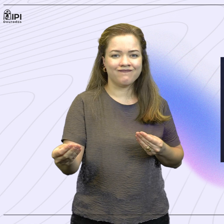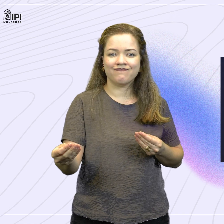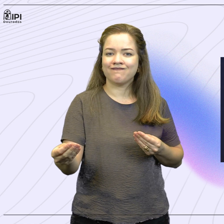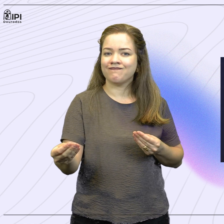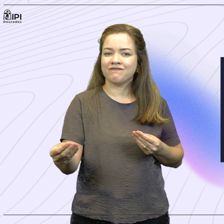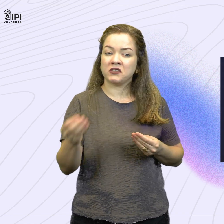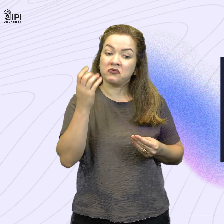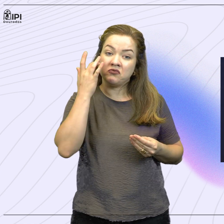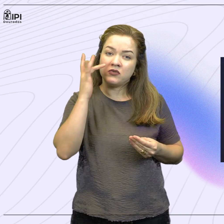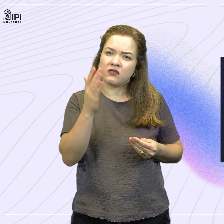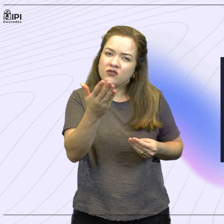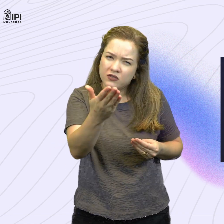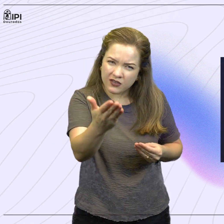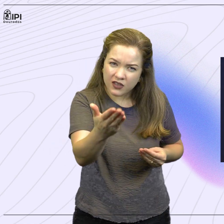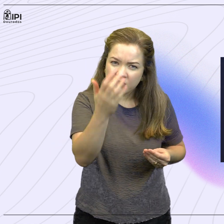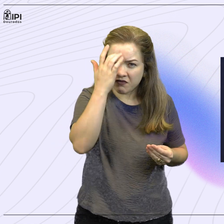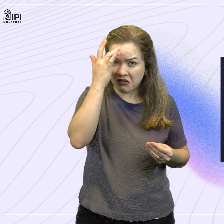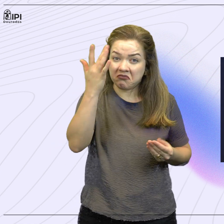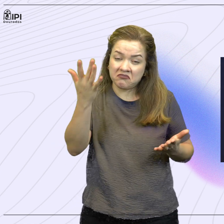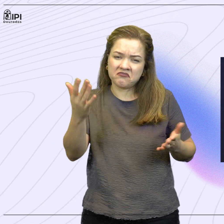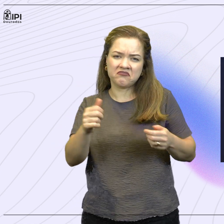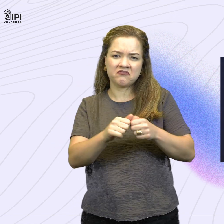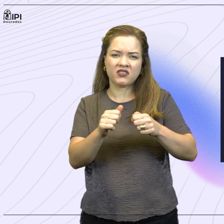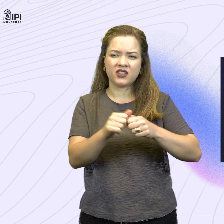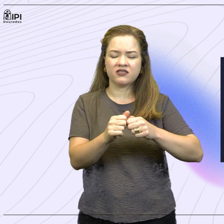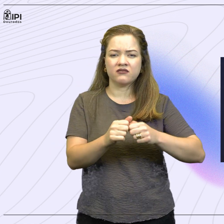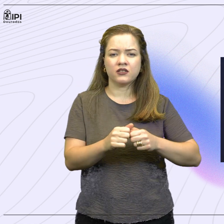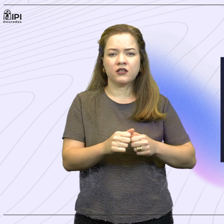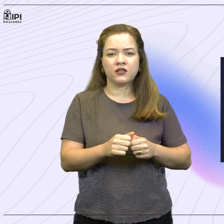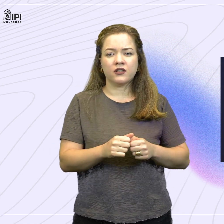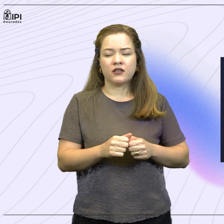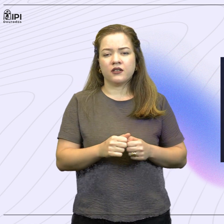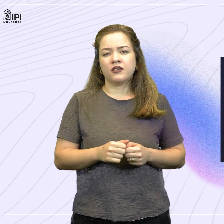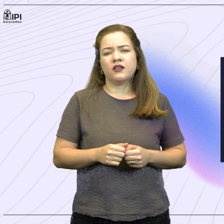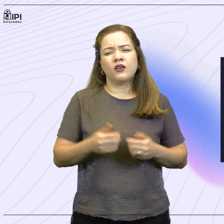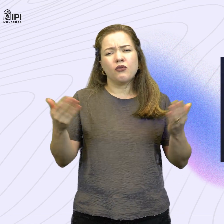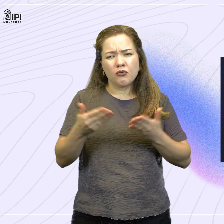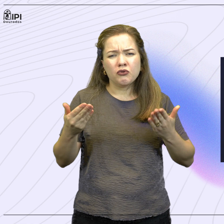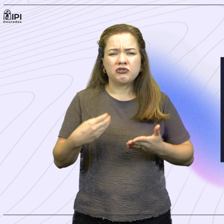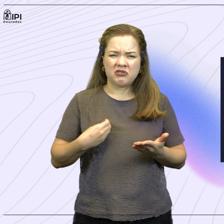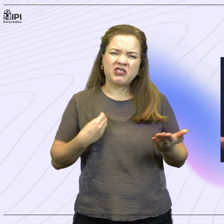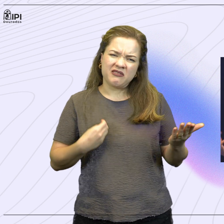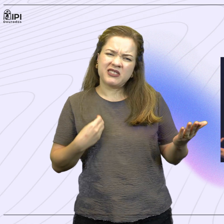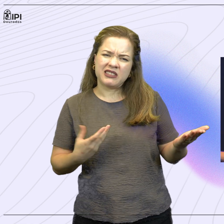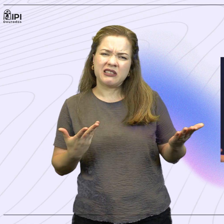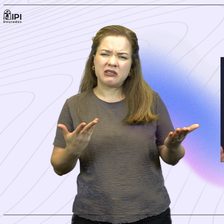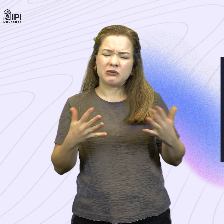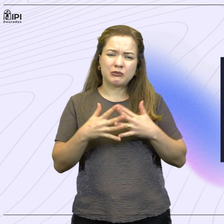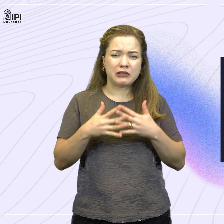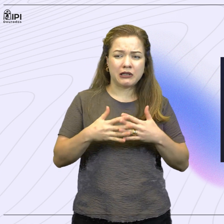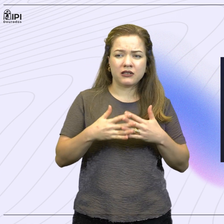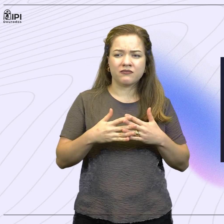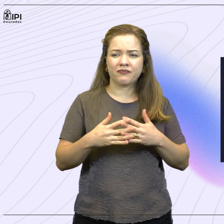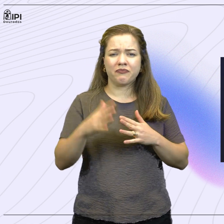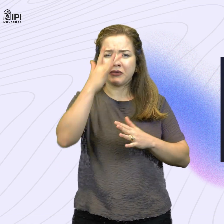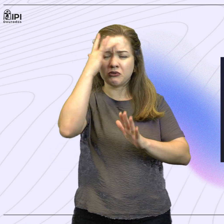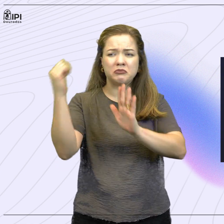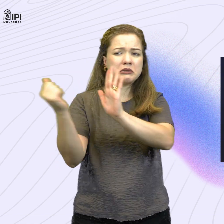tem facilidade. E por conta dessa dinâmica de vida, sempre quando nós vemos alguém bater a nossa